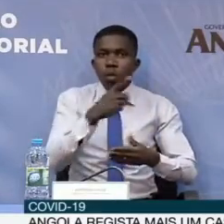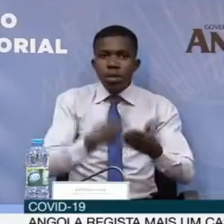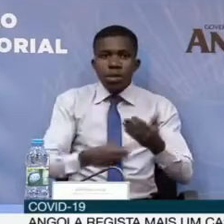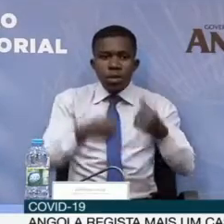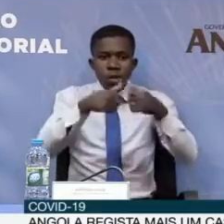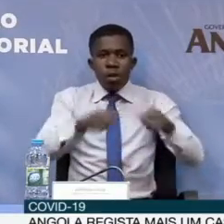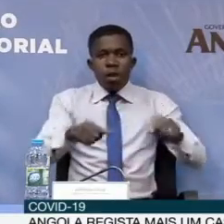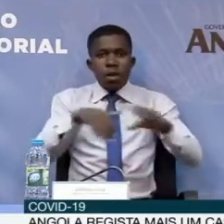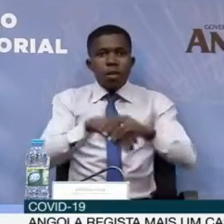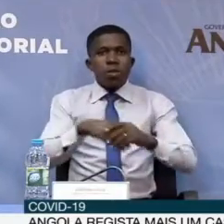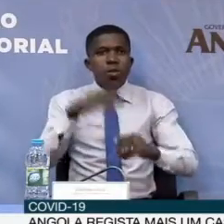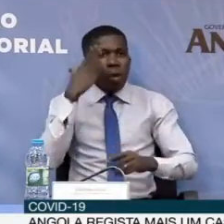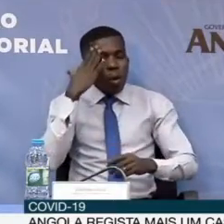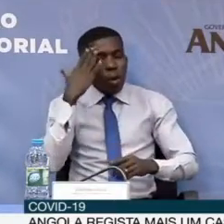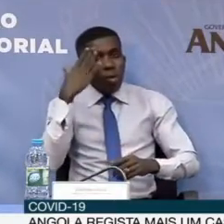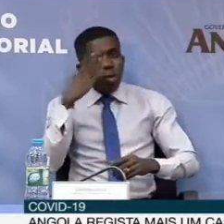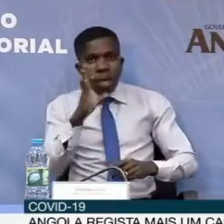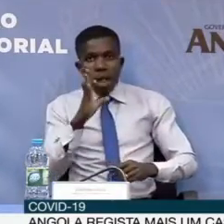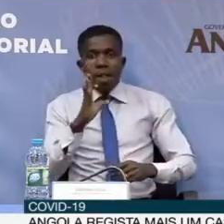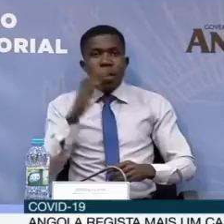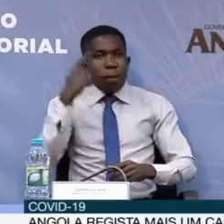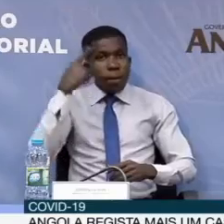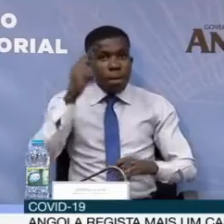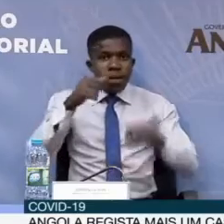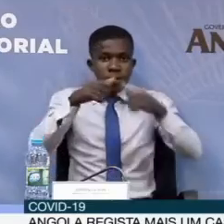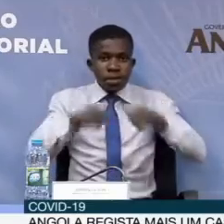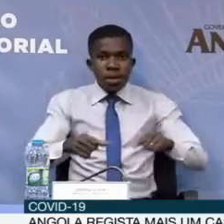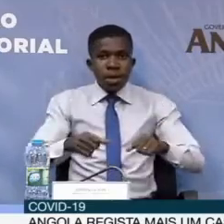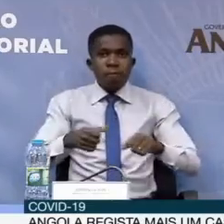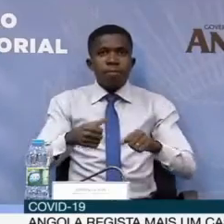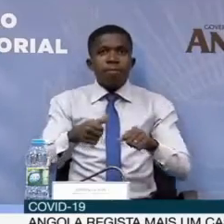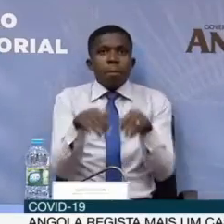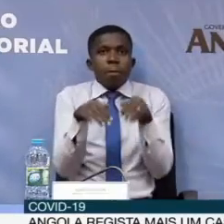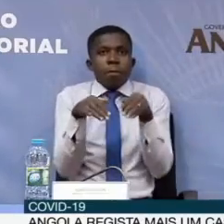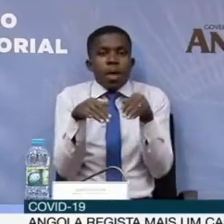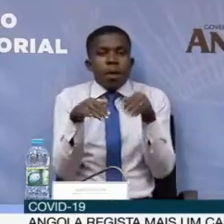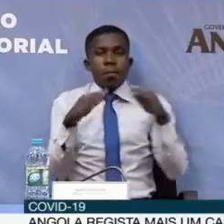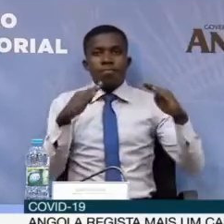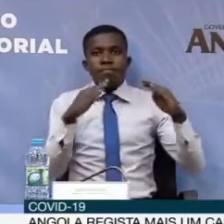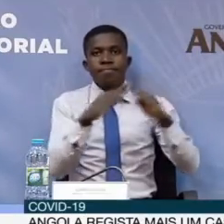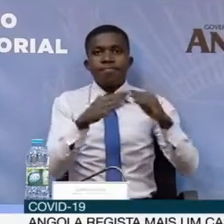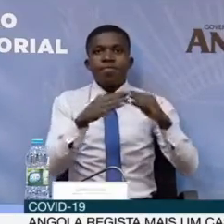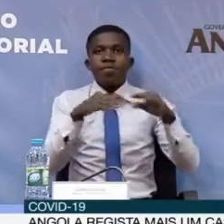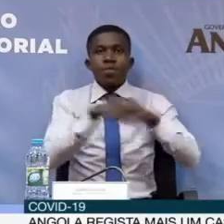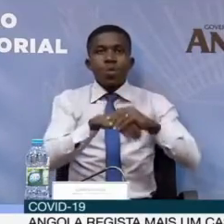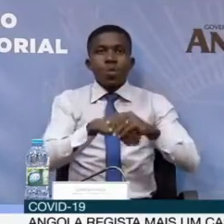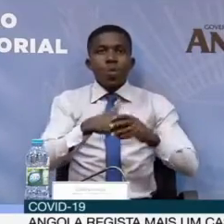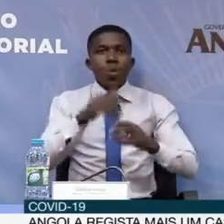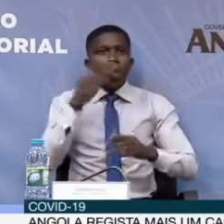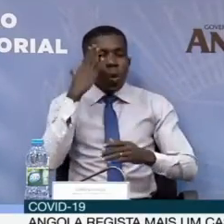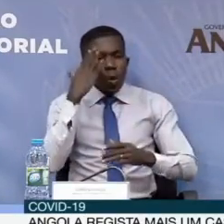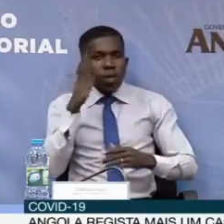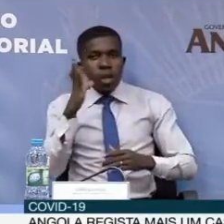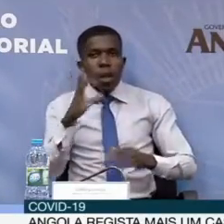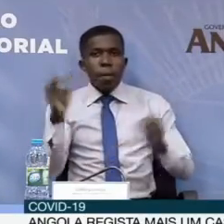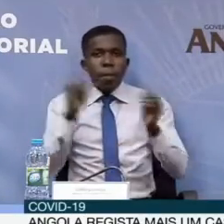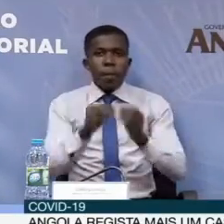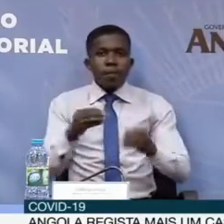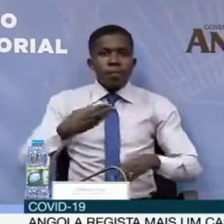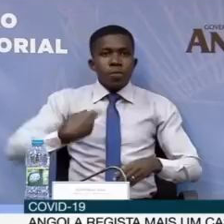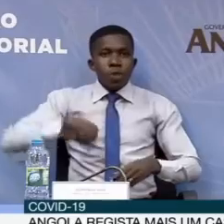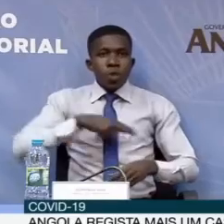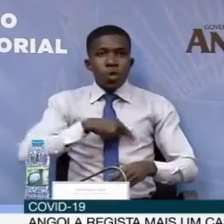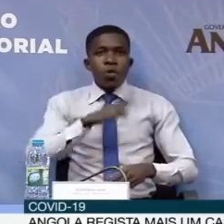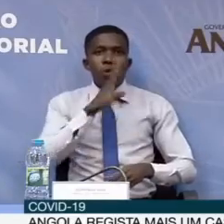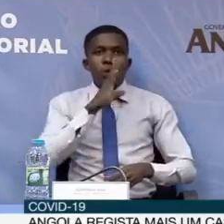capital, destinadas apenas à quarentena institucional. Por esta altura, já foi feita a